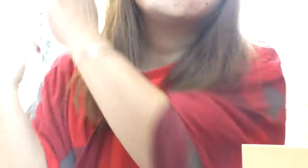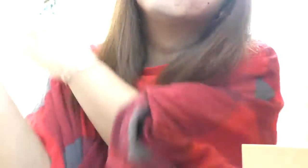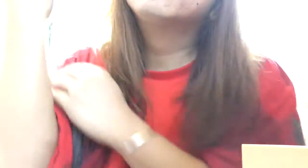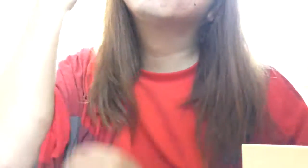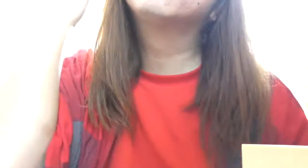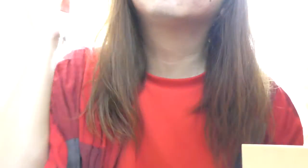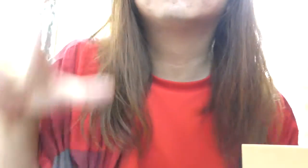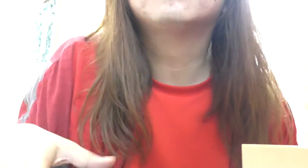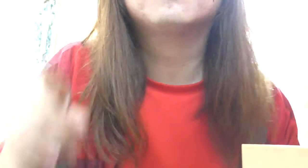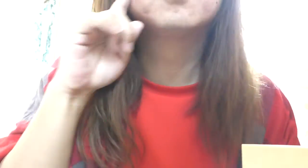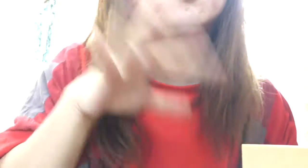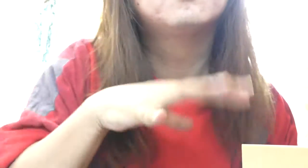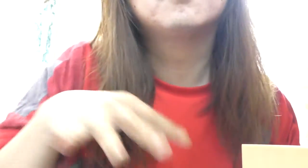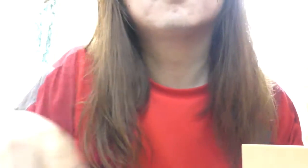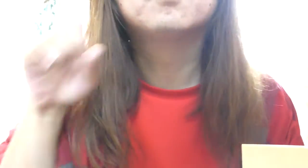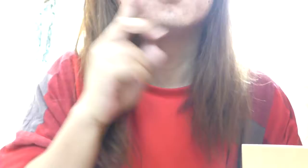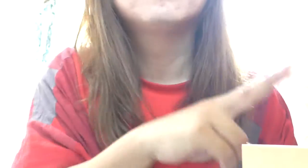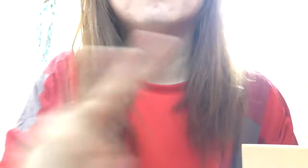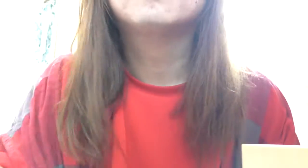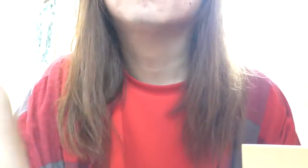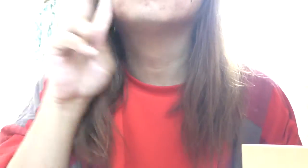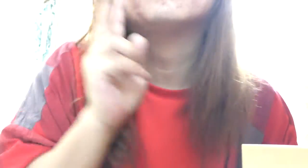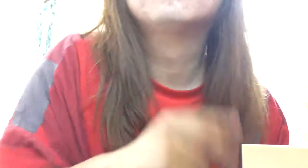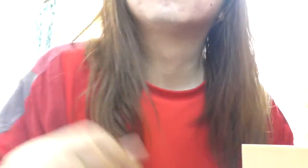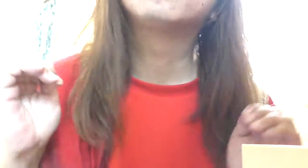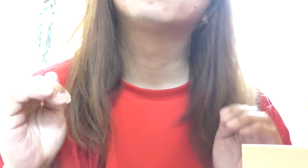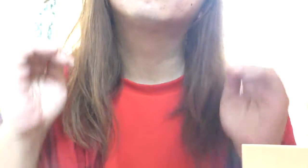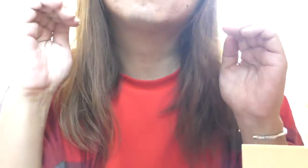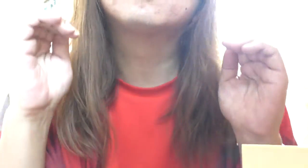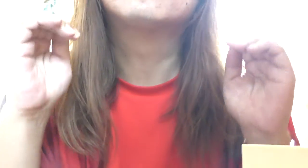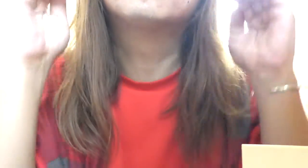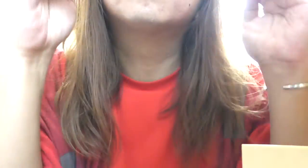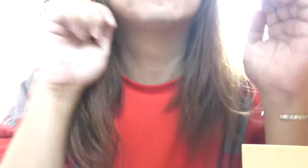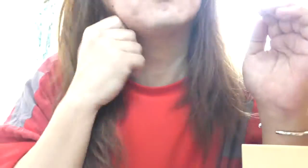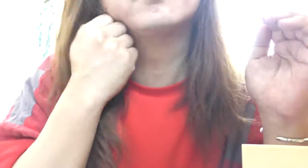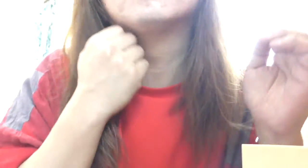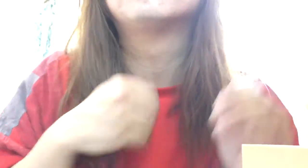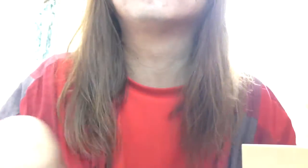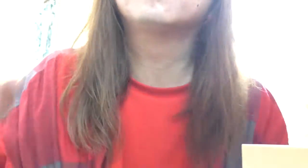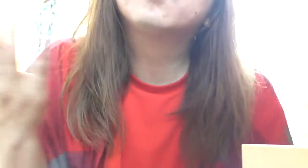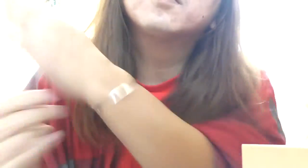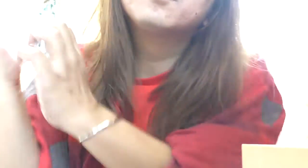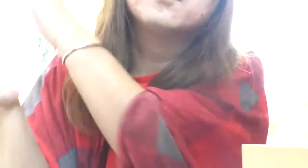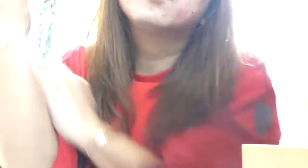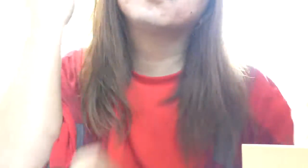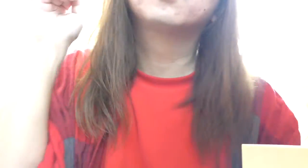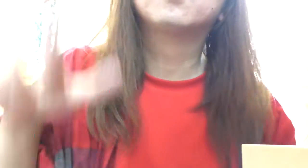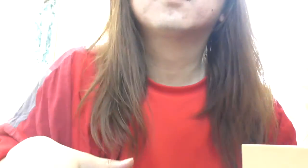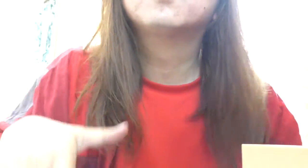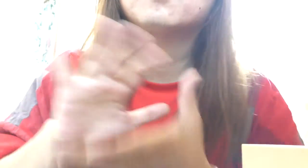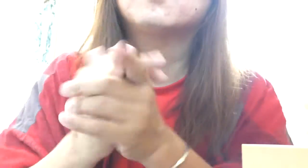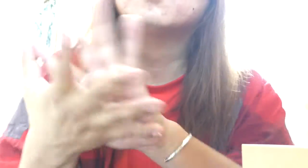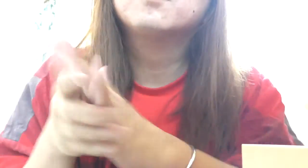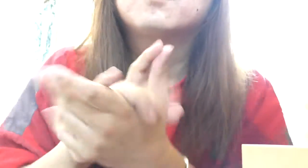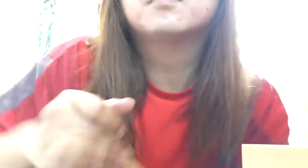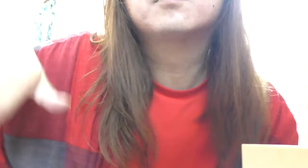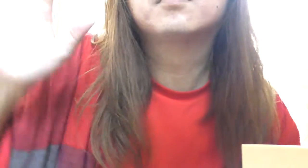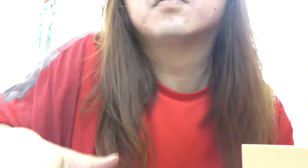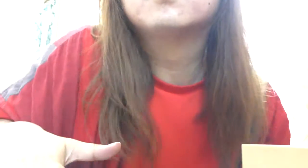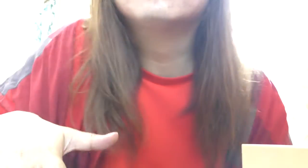こんな光景はどっかで見た、背伸びしても届かない世界で、昔俺も触れたことがあった、夕